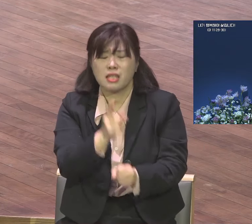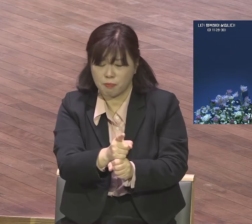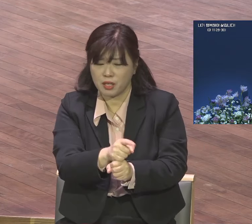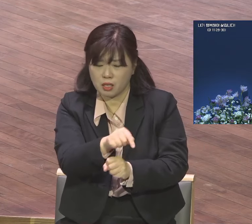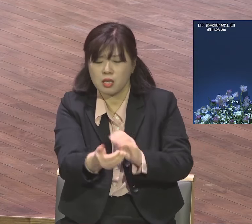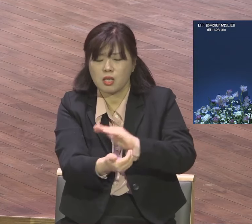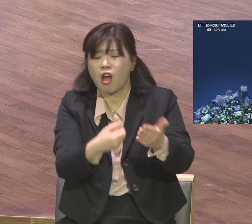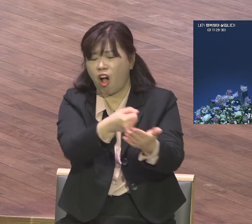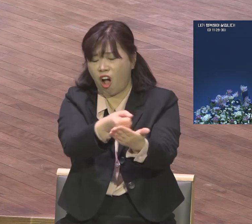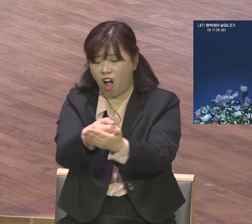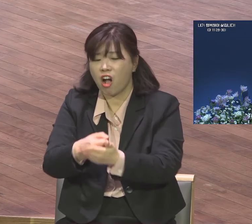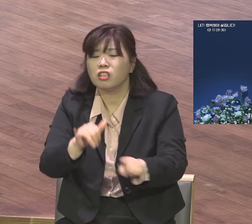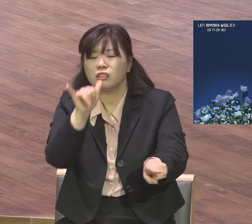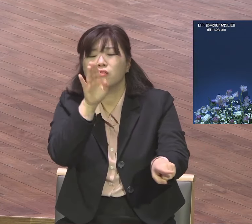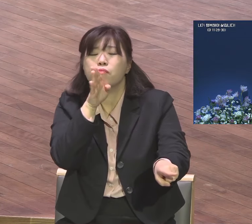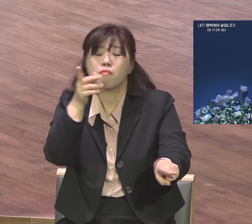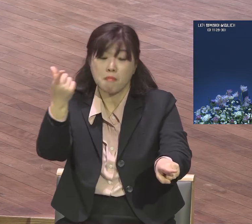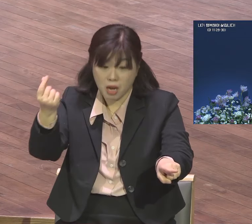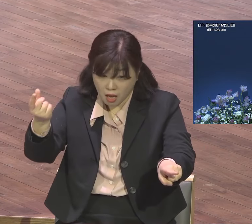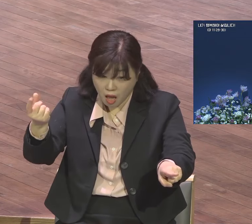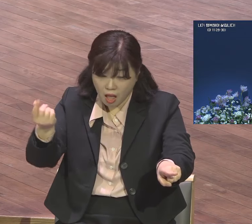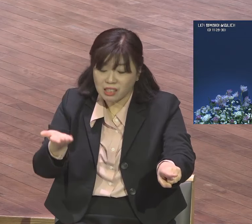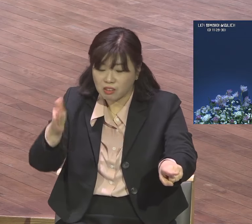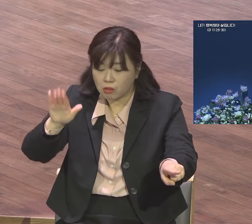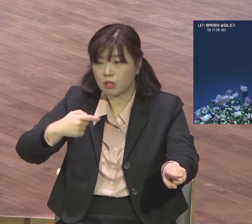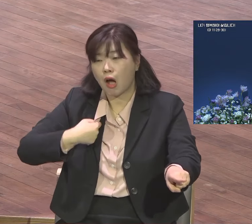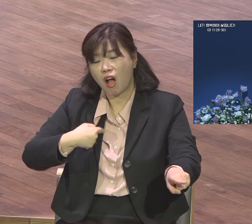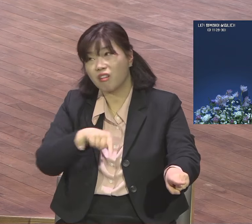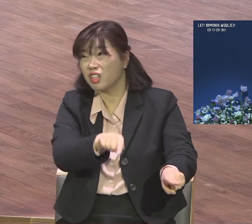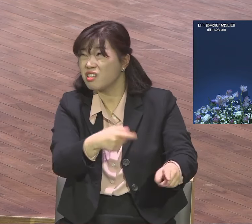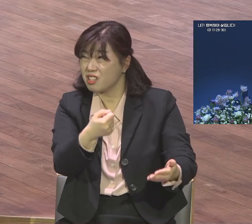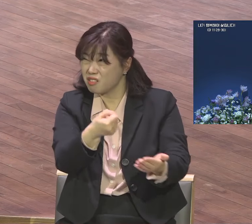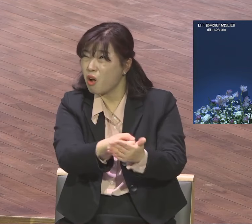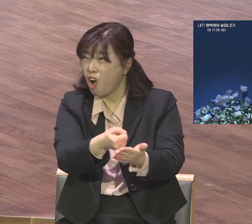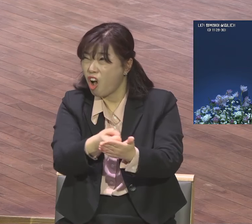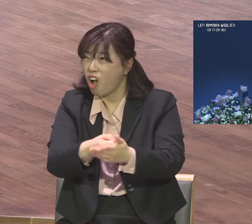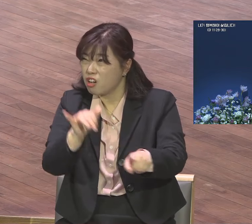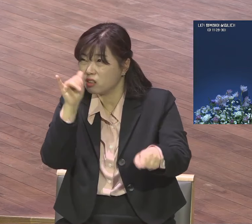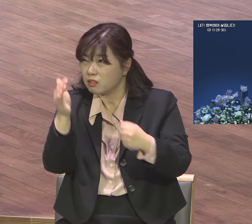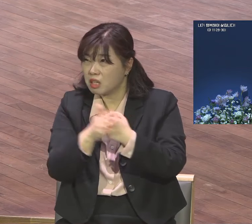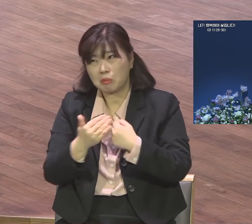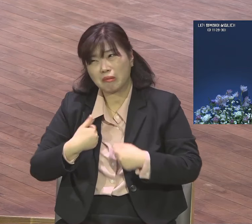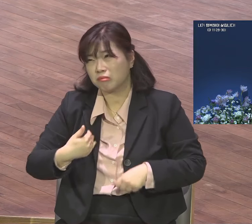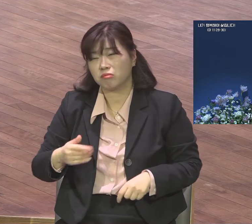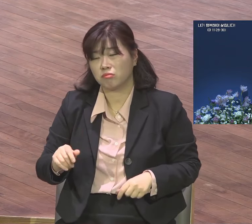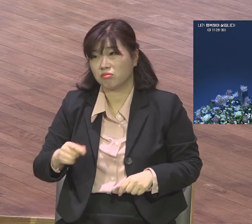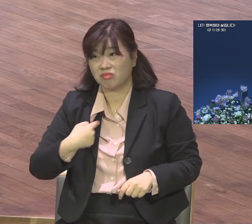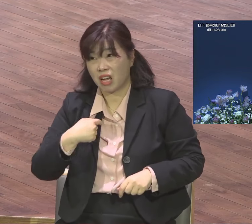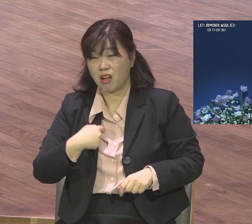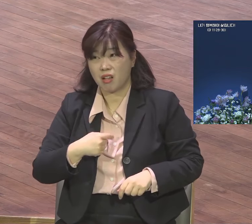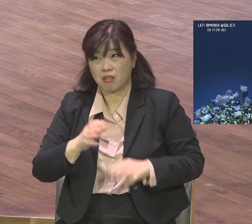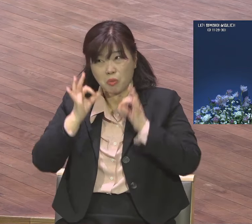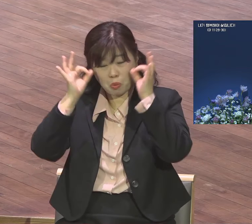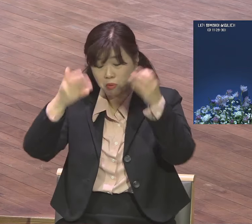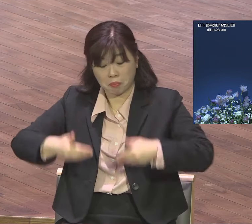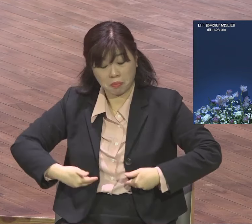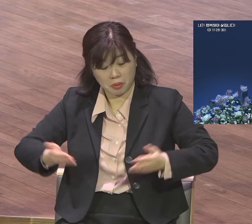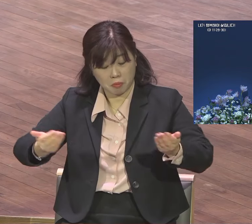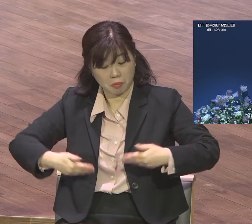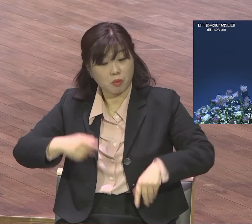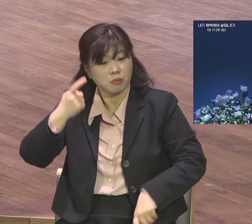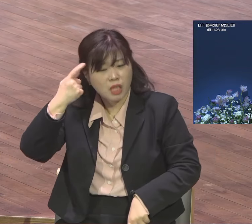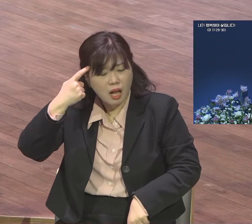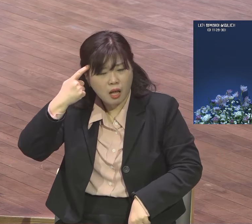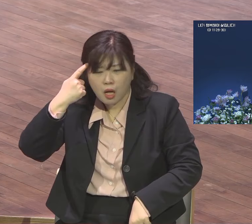하십니다. 그런데 아무것도 할 필요가 없다고 생각하고 말하는 사람들은 하나는 알고 둘은